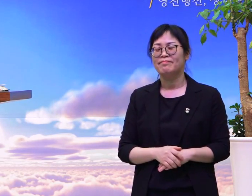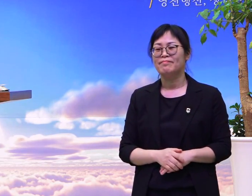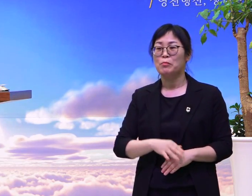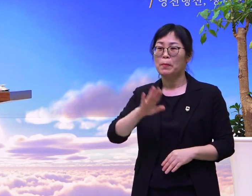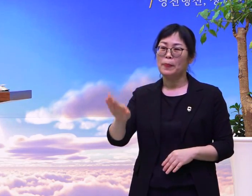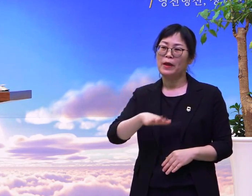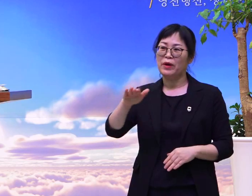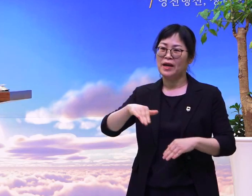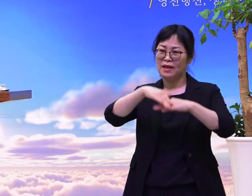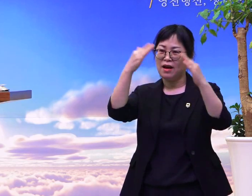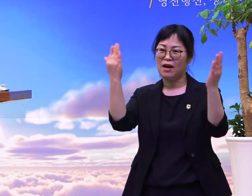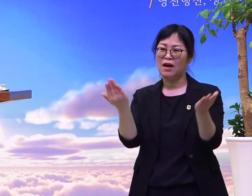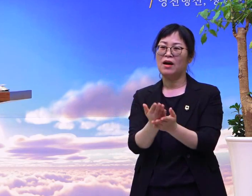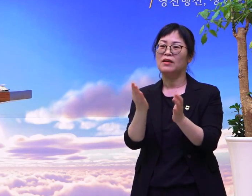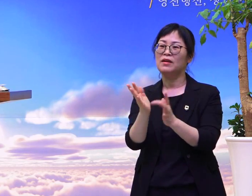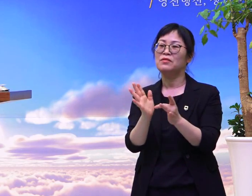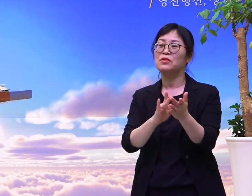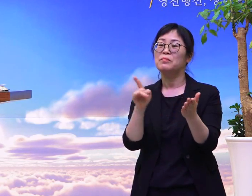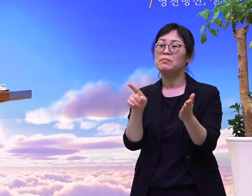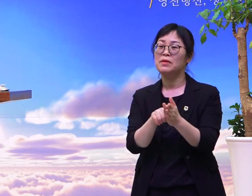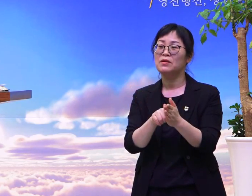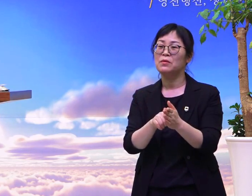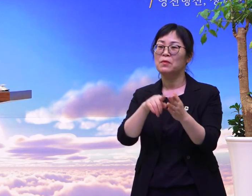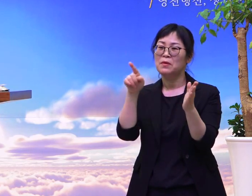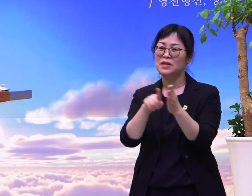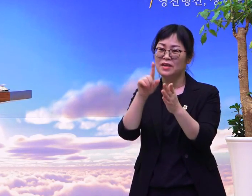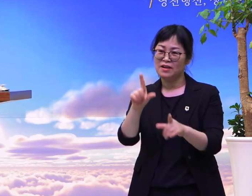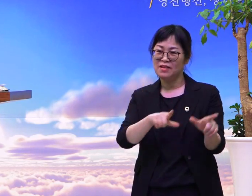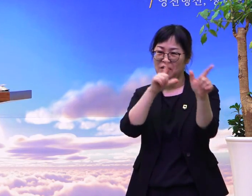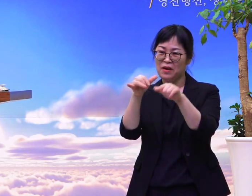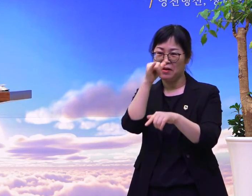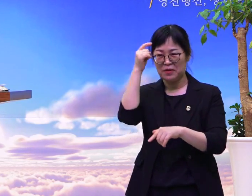우리가 다 예수님을 믿는다고 신앙생활을 하고 있는데,